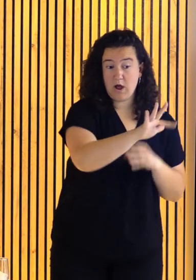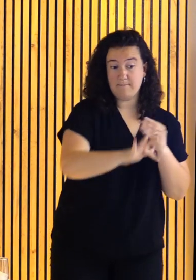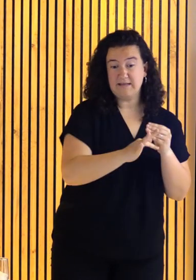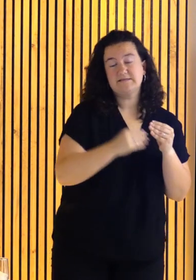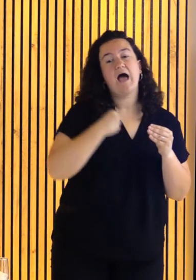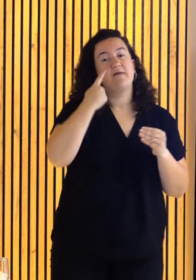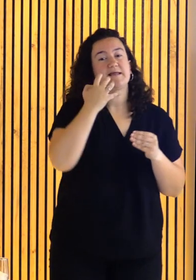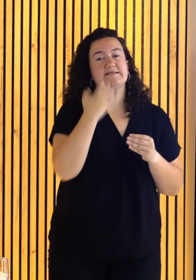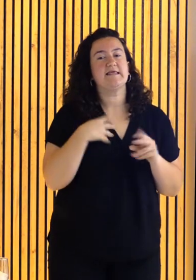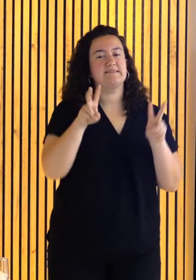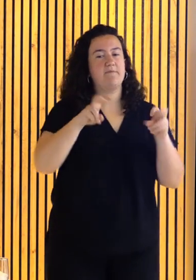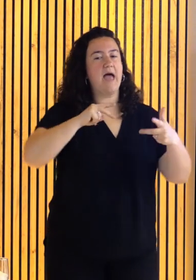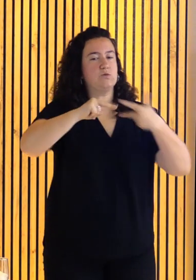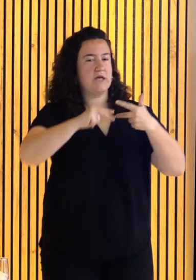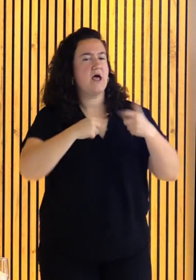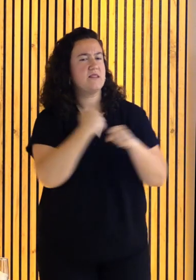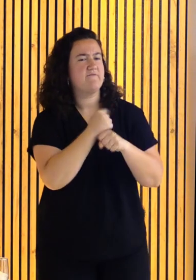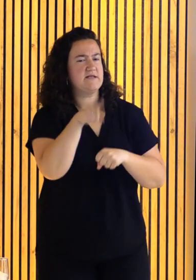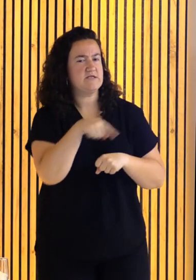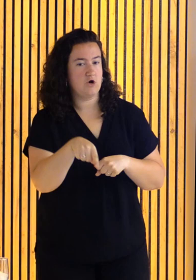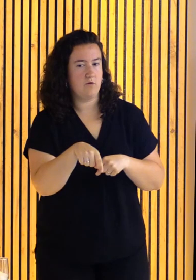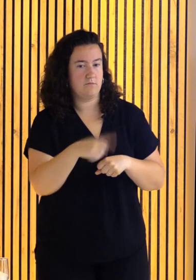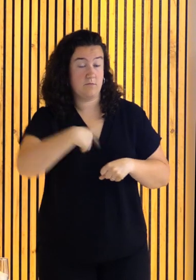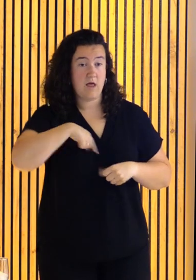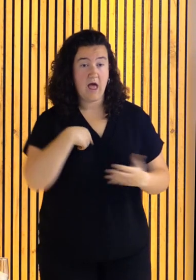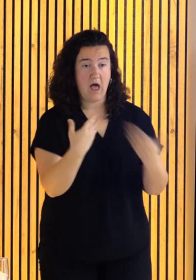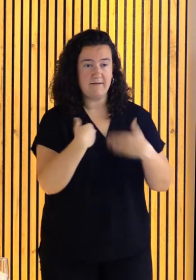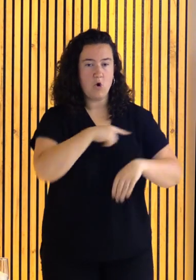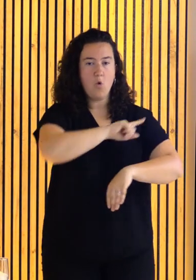duten ala ez. Eta horri buruz jardu genduen ordu betez.